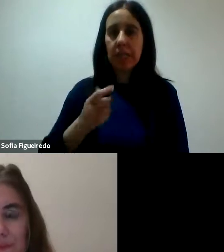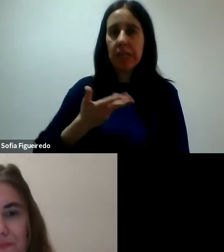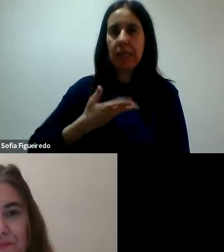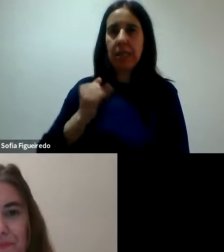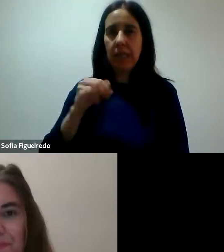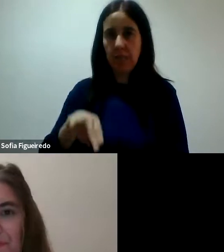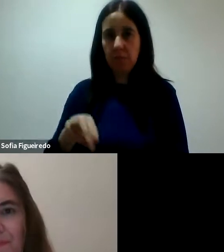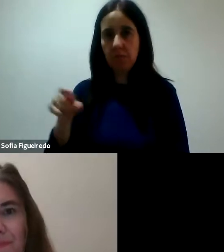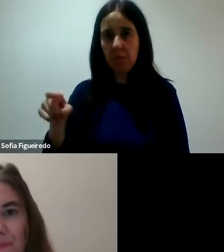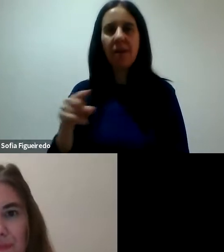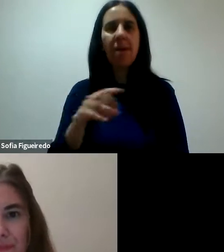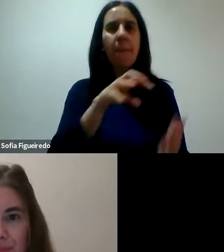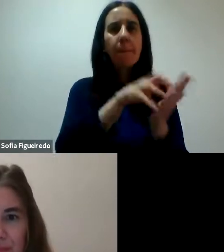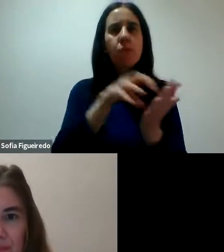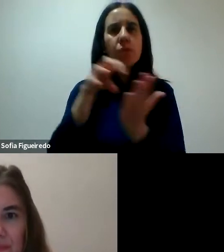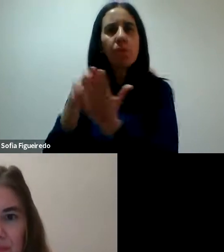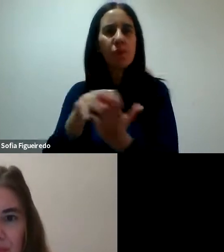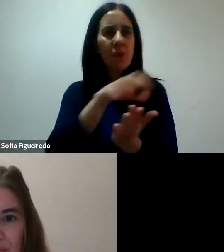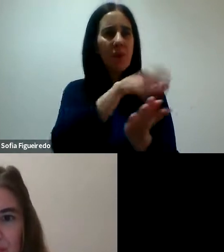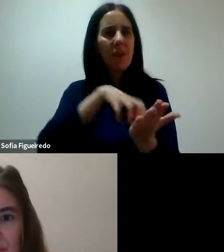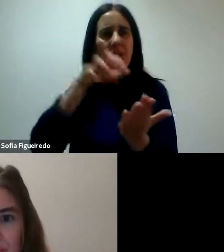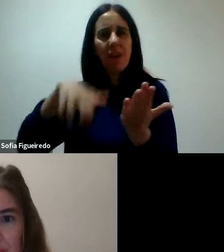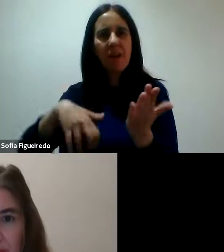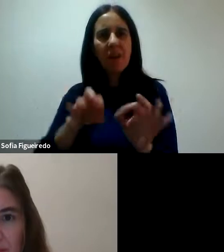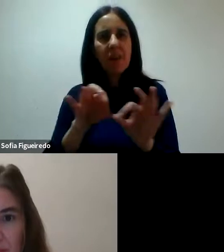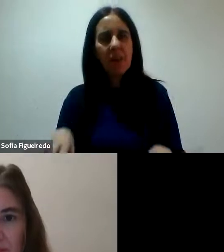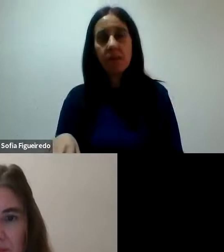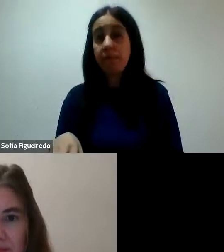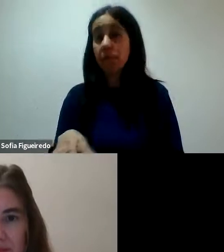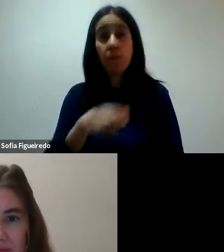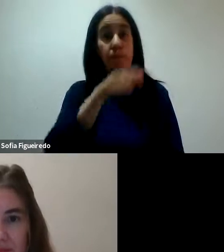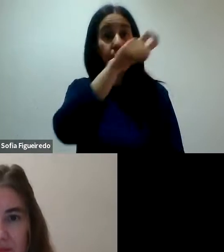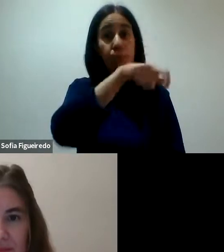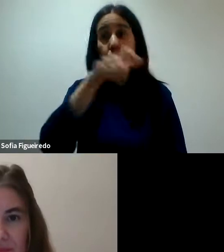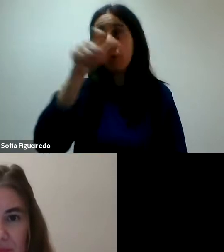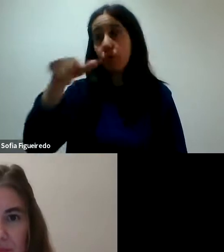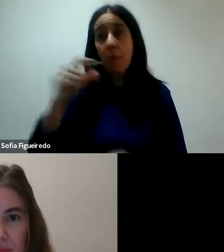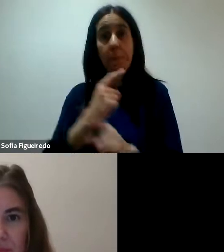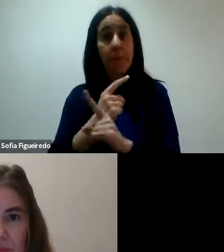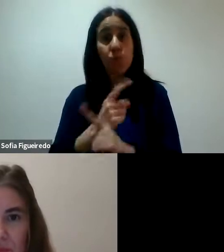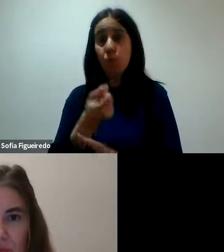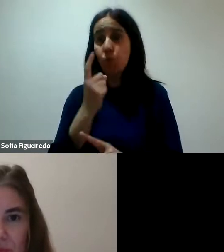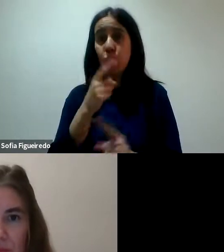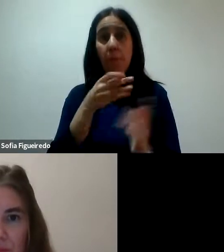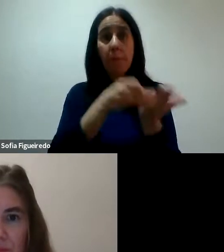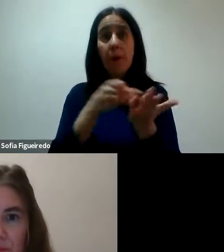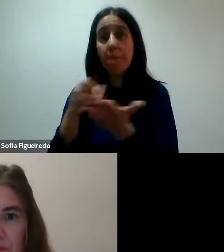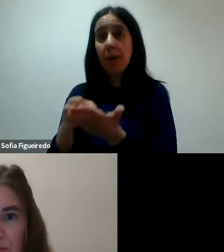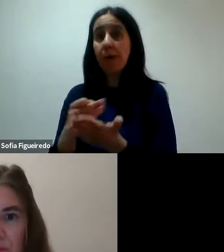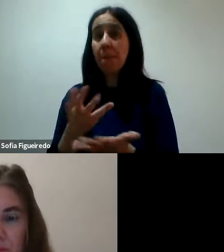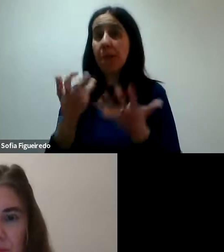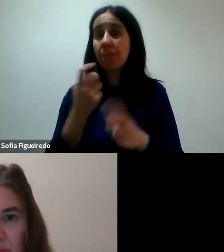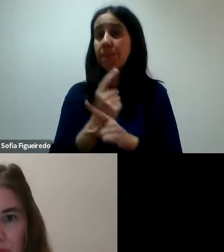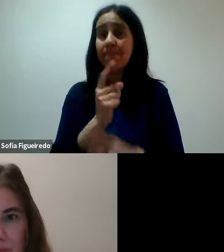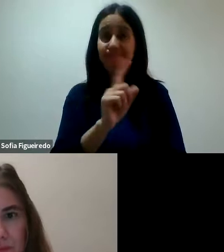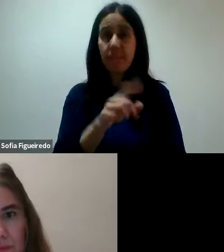os mesmos posts feitos da mesma forma para as mesmas pessoas, não são as mesmas pessoas e não querem as mesmas mensagens. Portanto, a forma como comunicamos